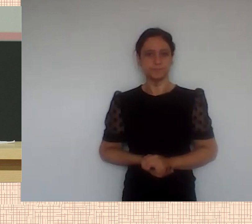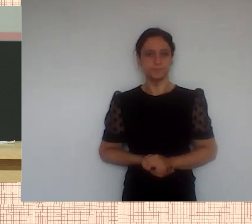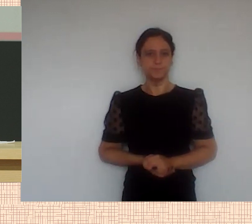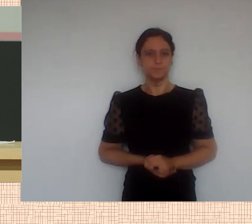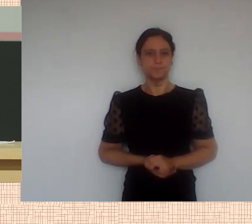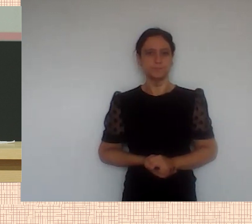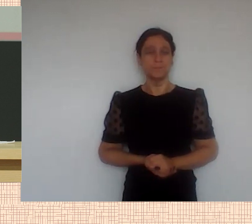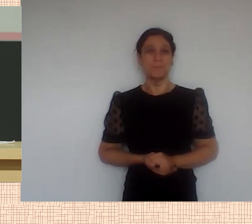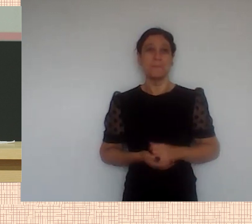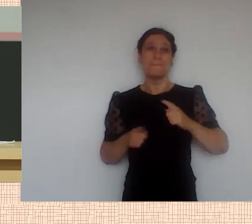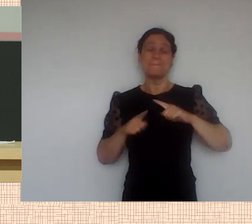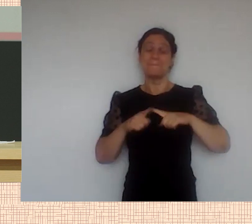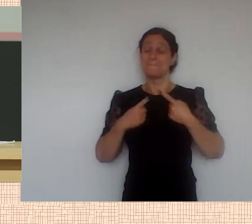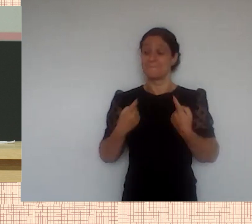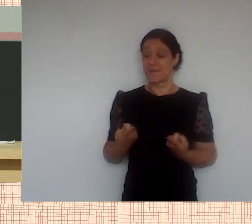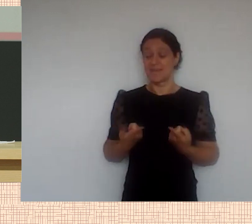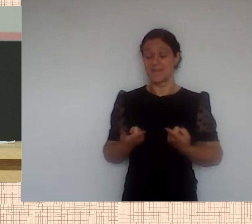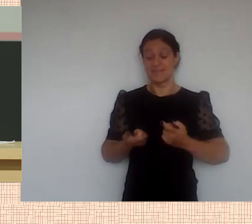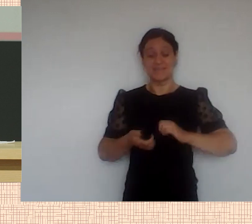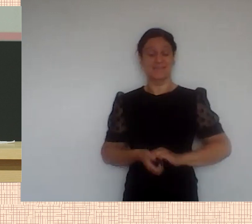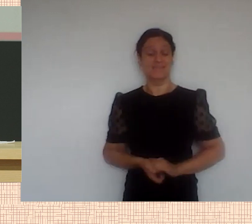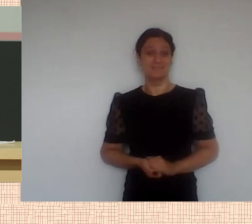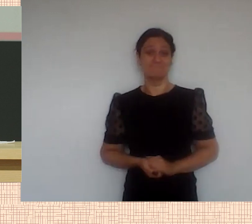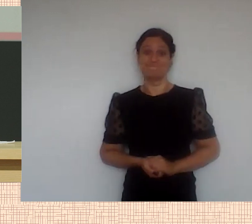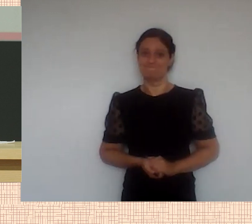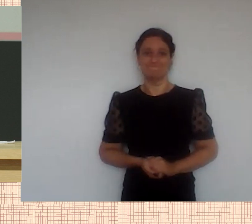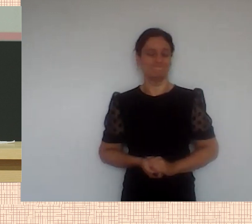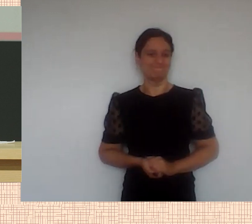Só que o homem